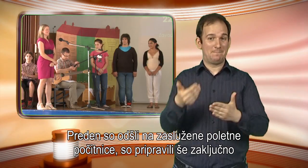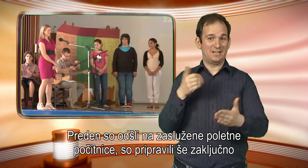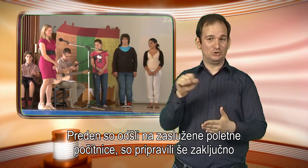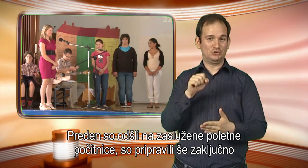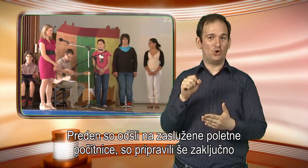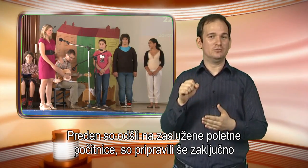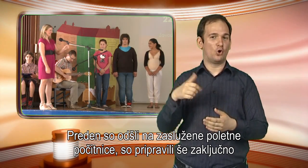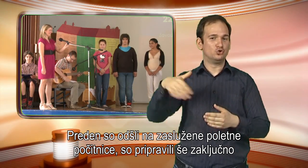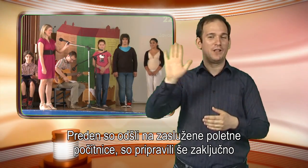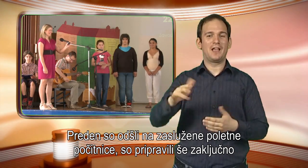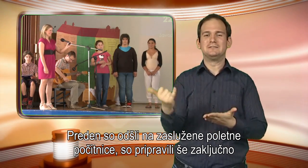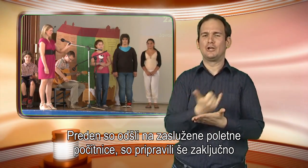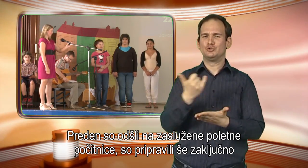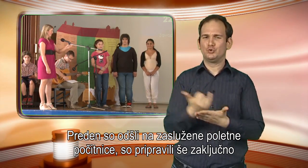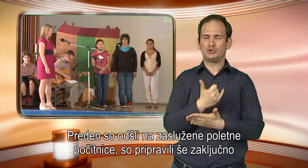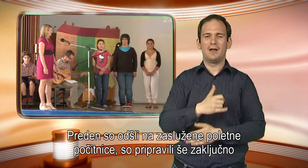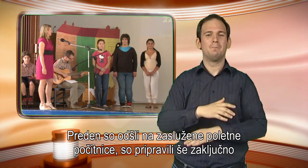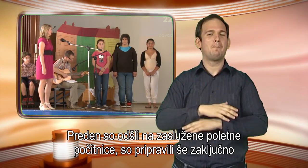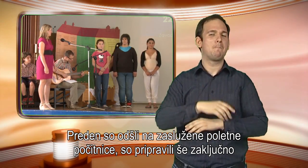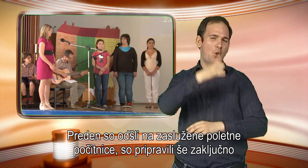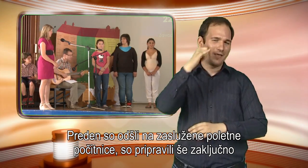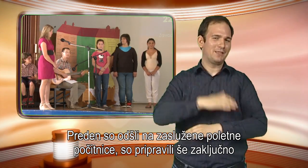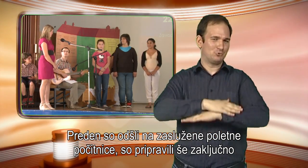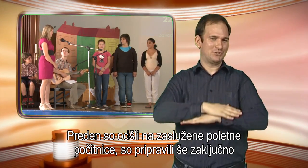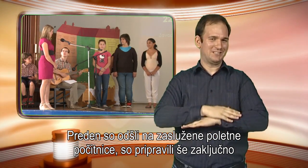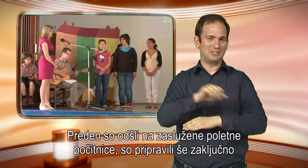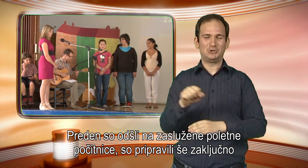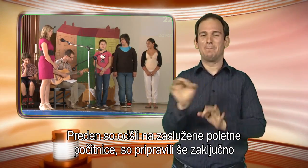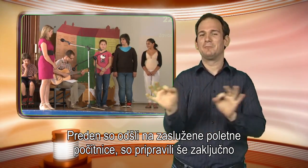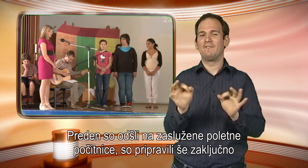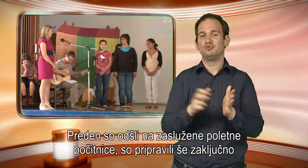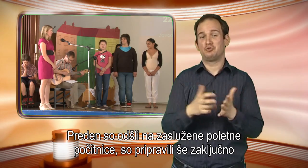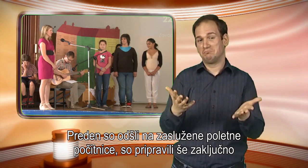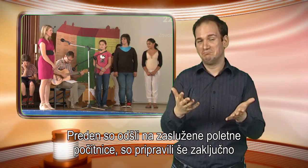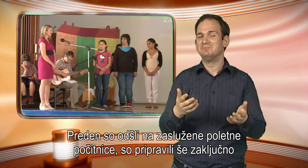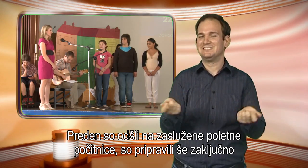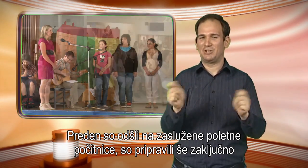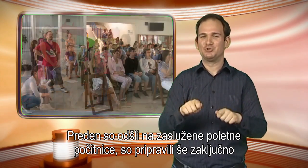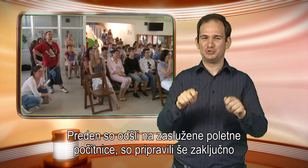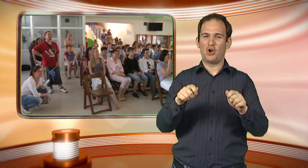Preden so odšli na zaslužene poletne počitnice, so pripravili še zaključno kulturno prireditev.